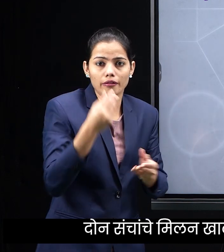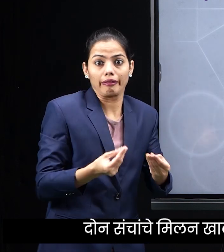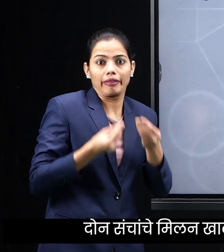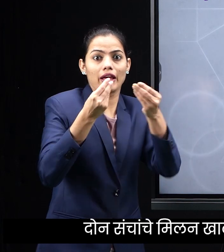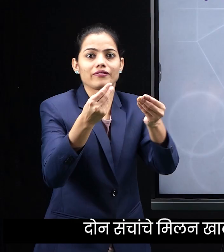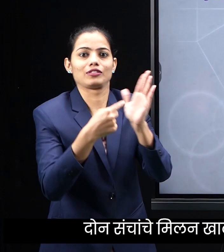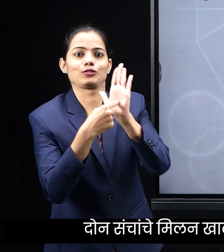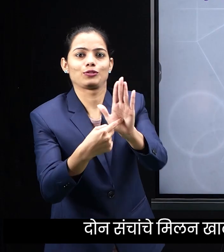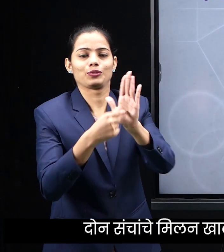शकते.